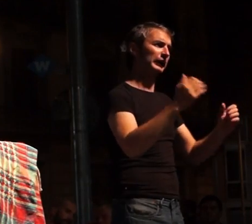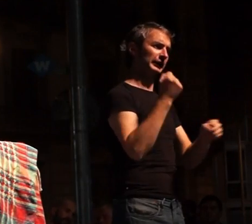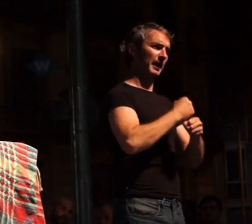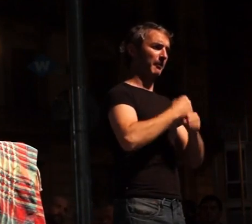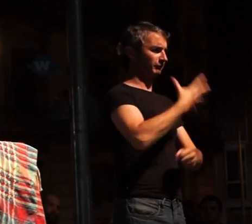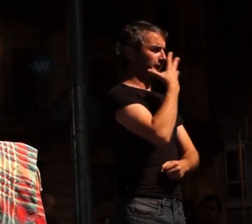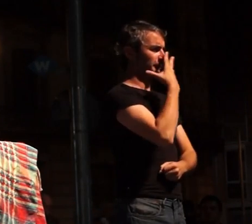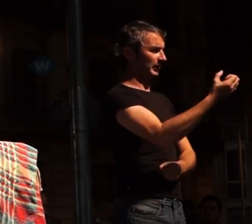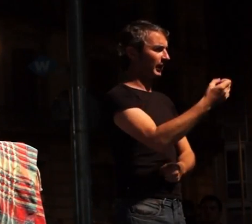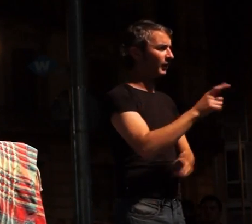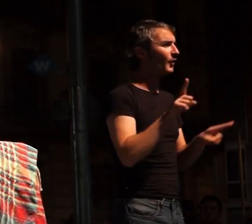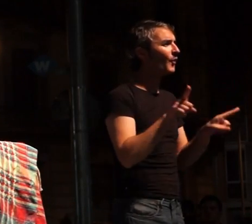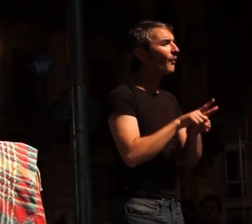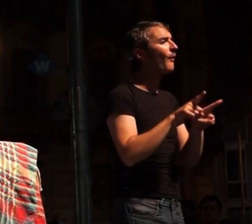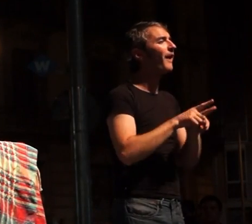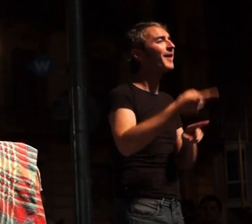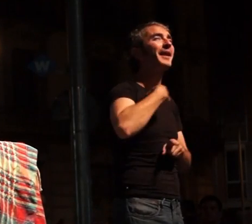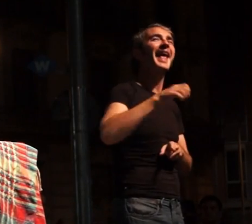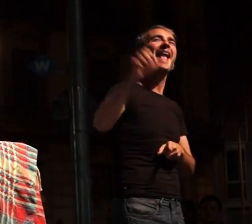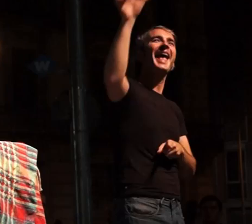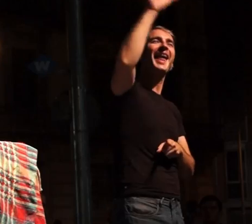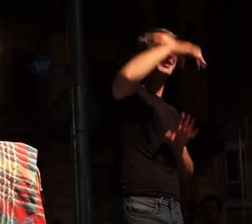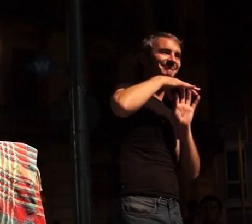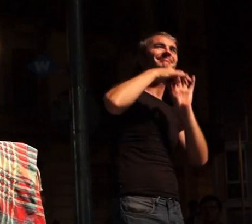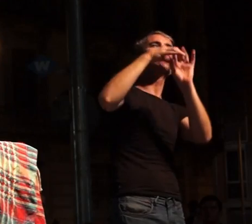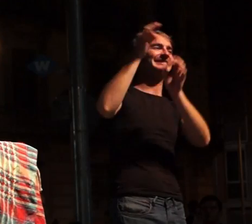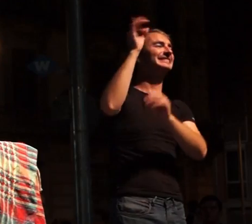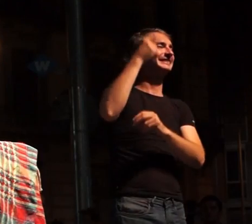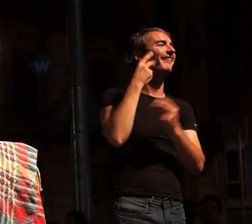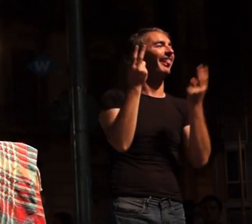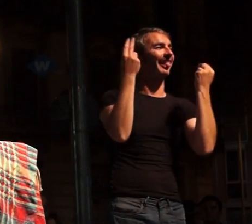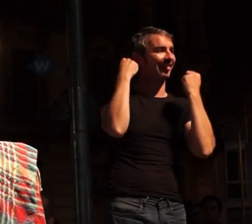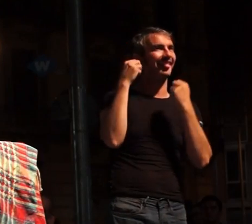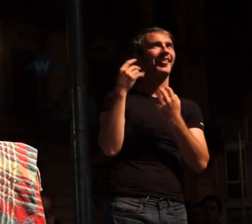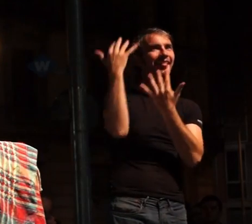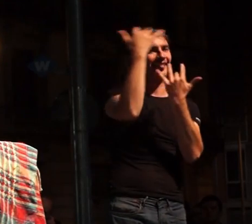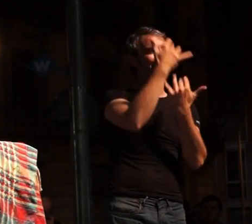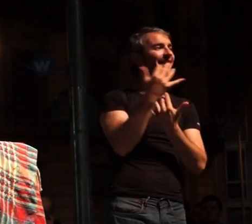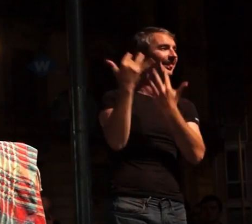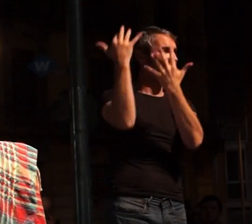feina. Assumiu els valors europeus, occidentals i democràtics.